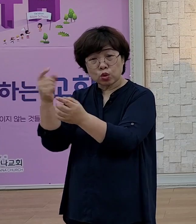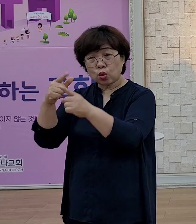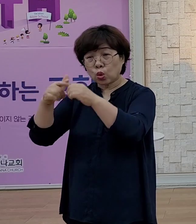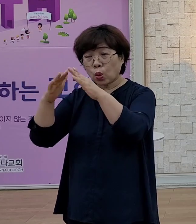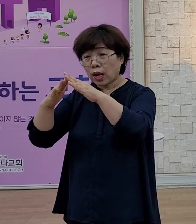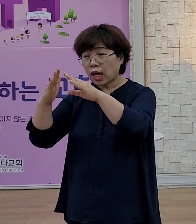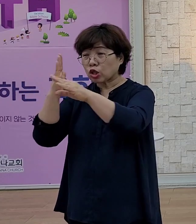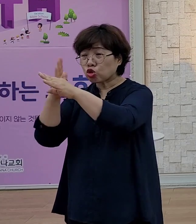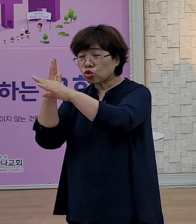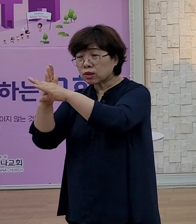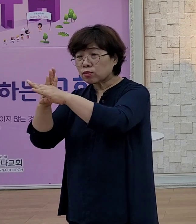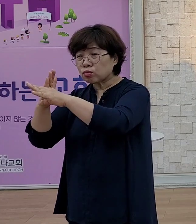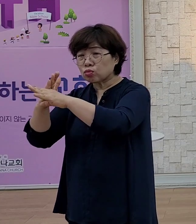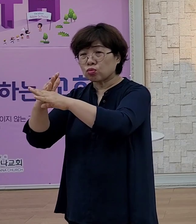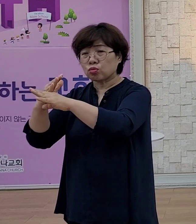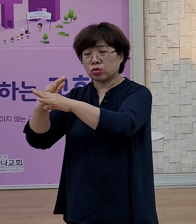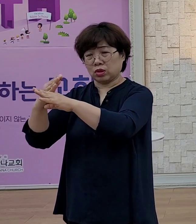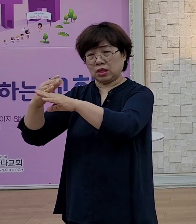중심,